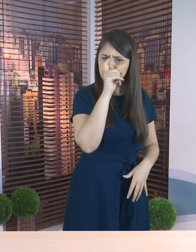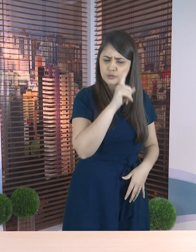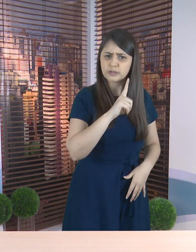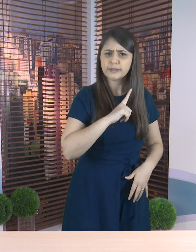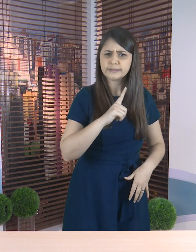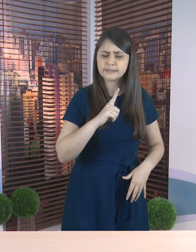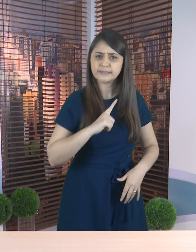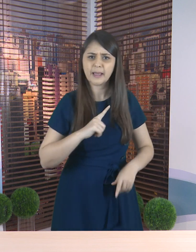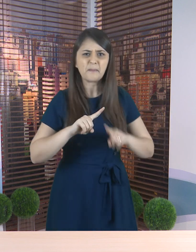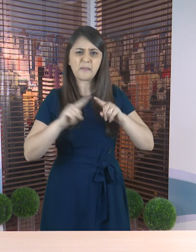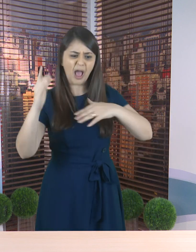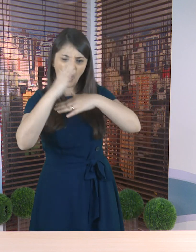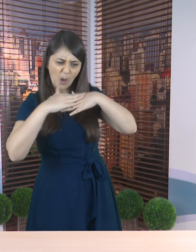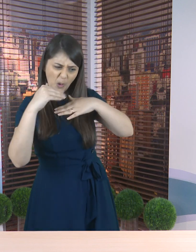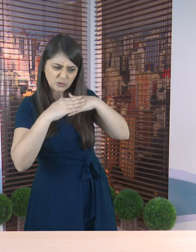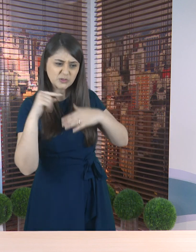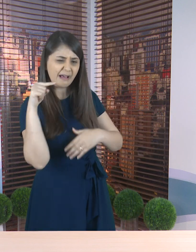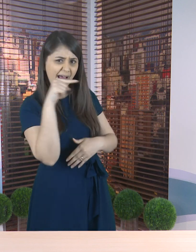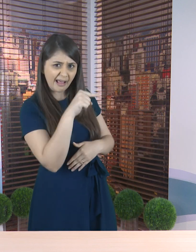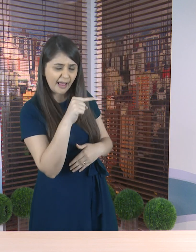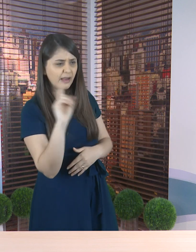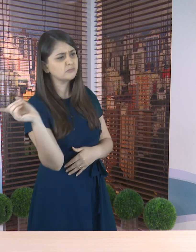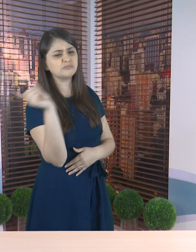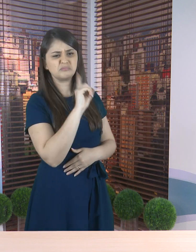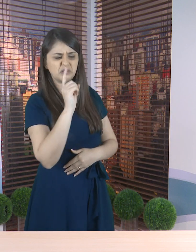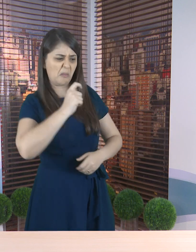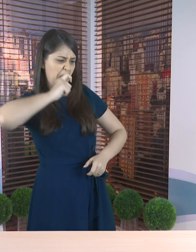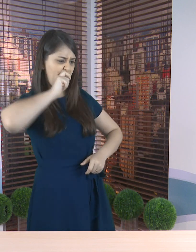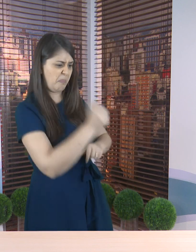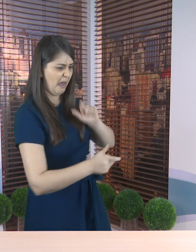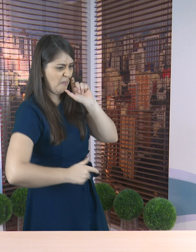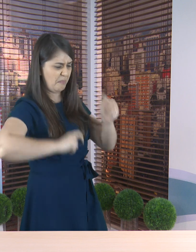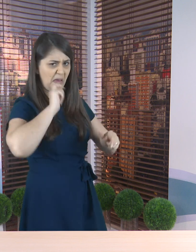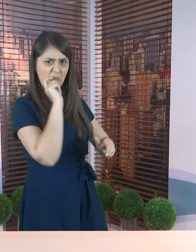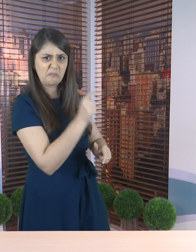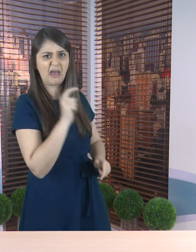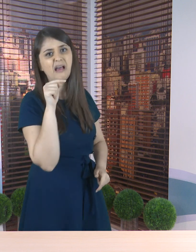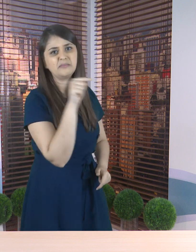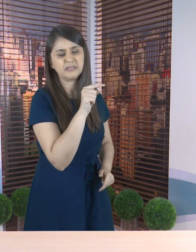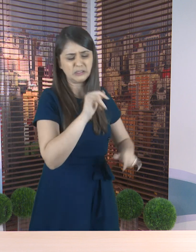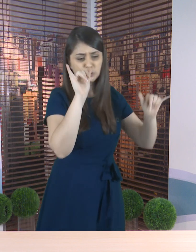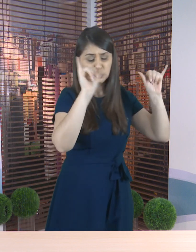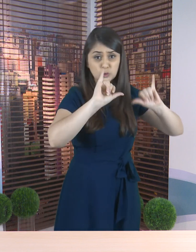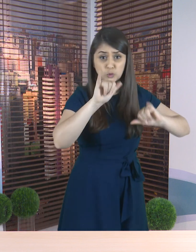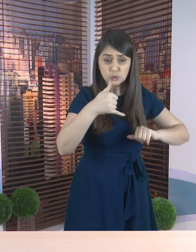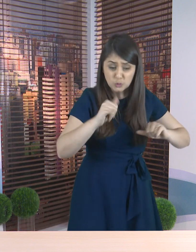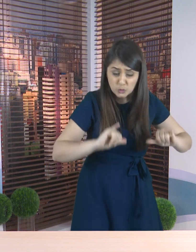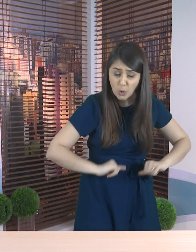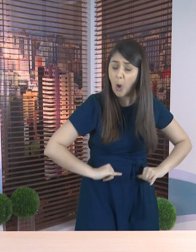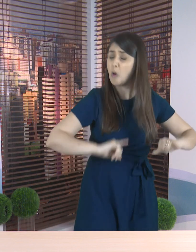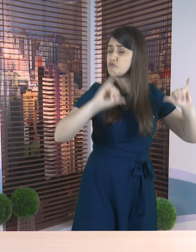amigo defende é a de que o justo não passa por tribulação. Você já ouviu algo